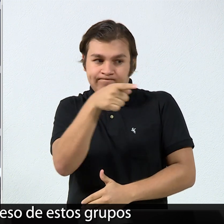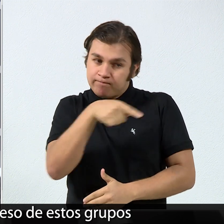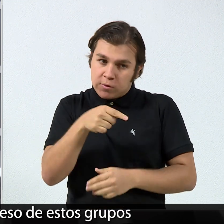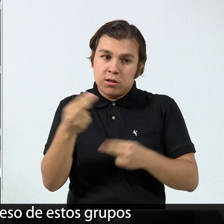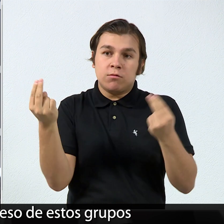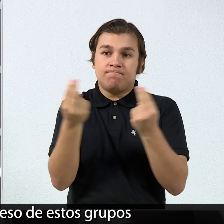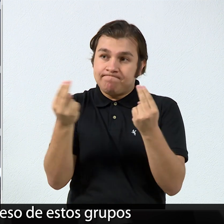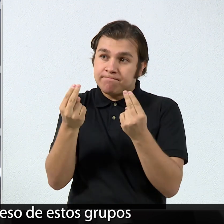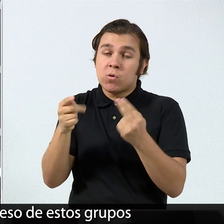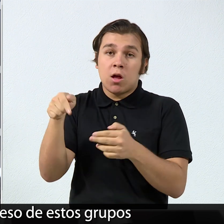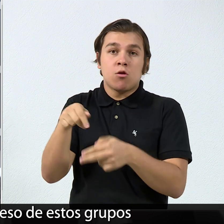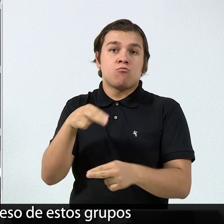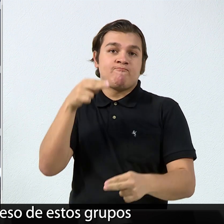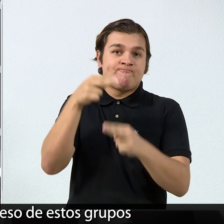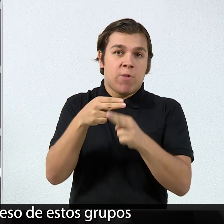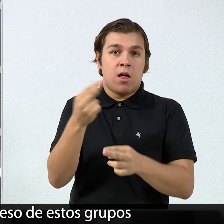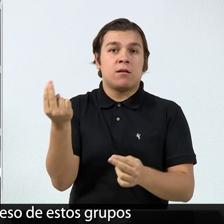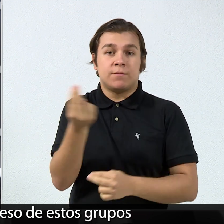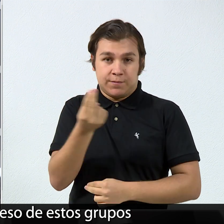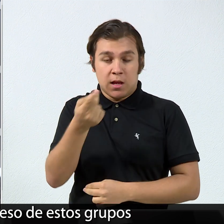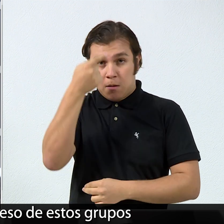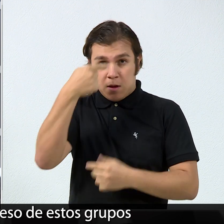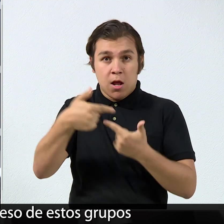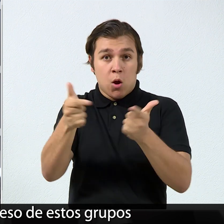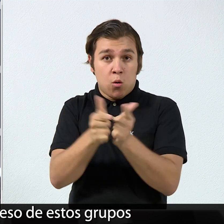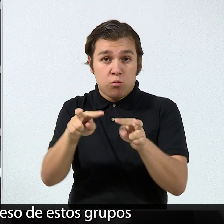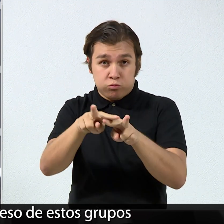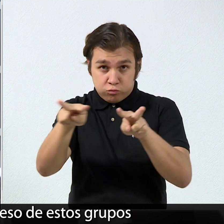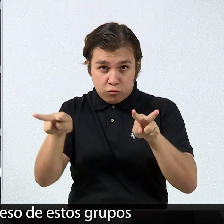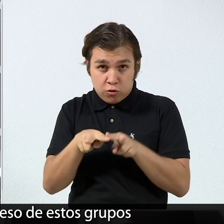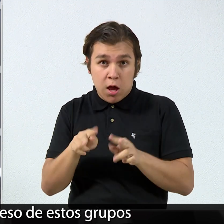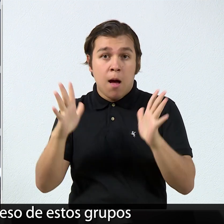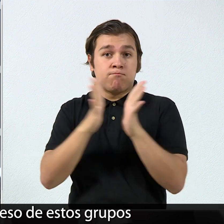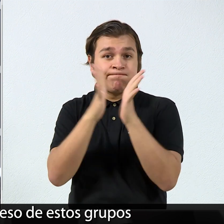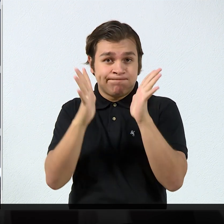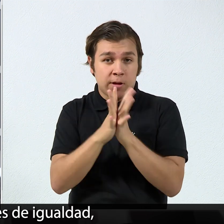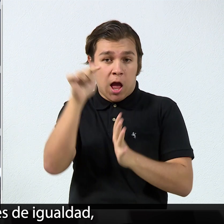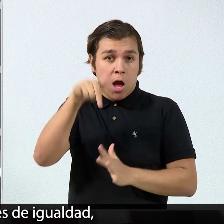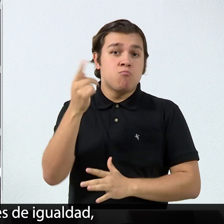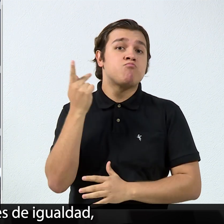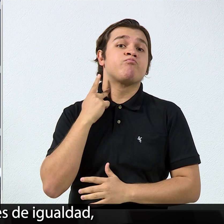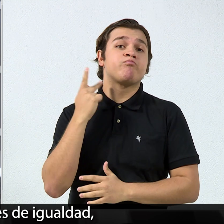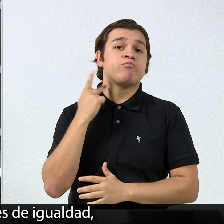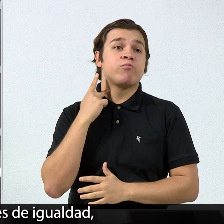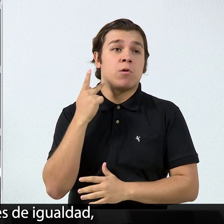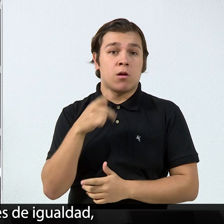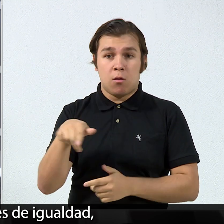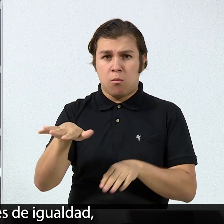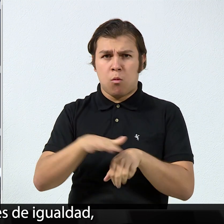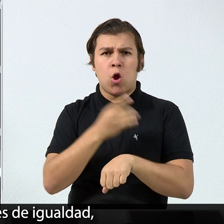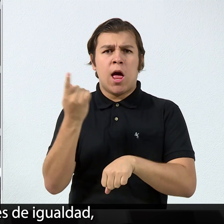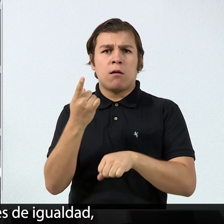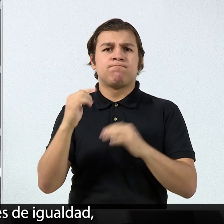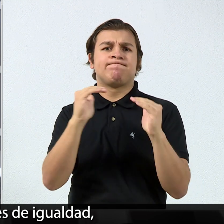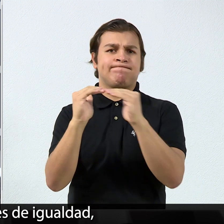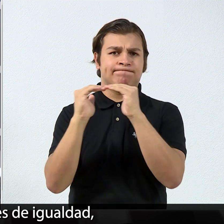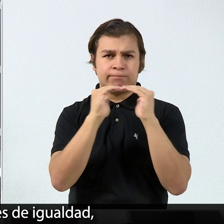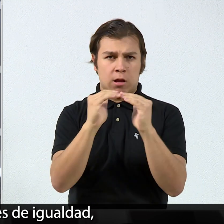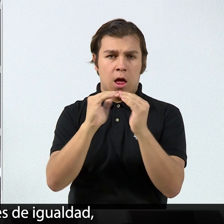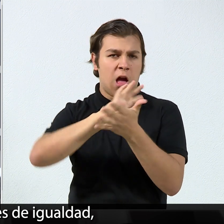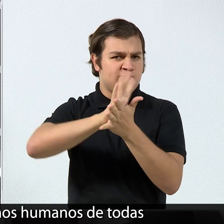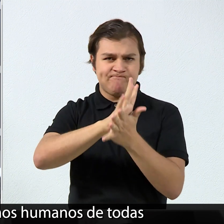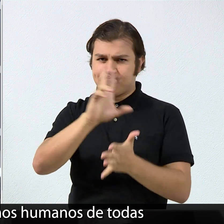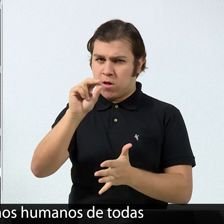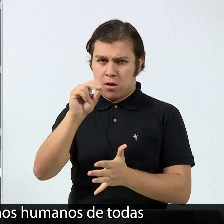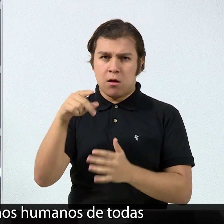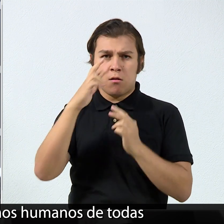políticos, garantizando el acceso de estos grupos vulnerables a su participación política en condiciones de igualdad, no